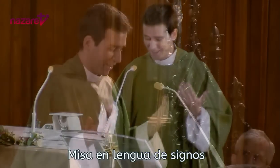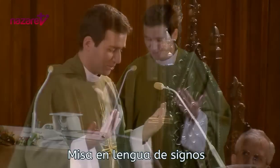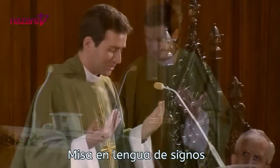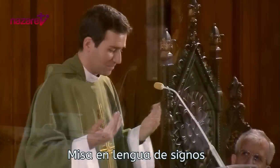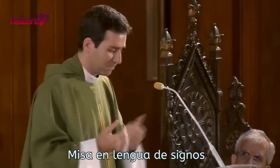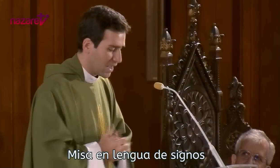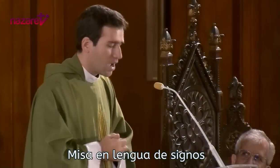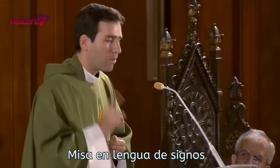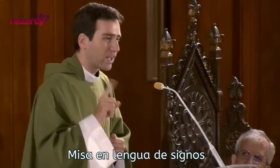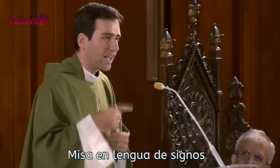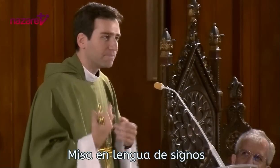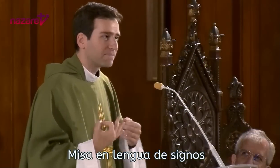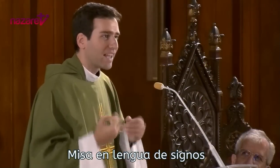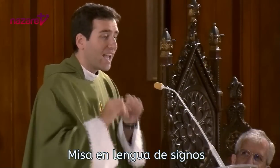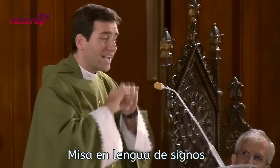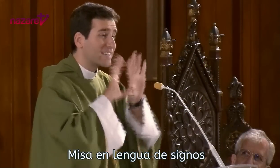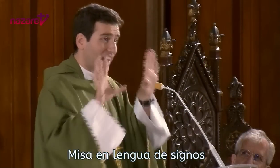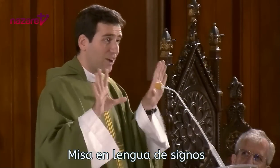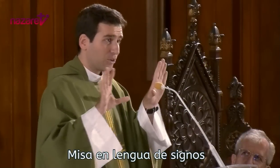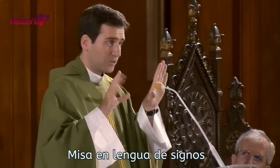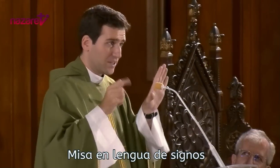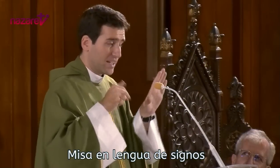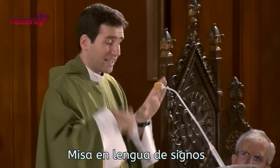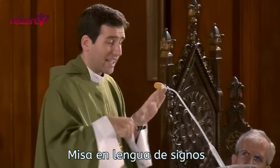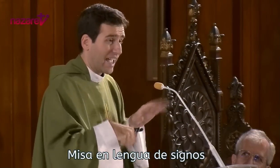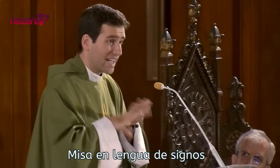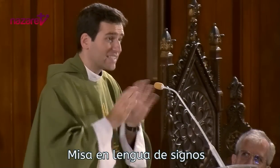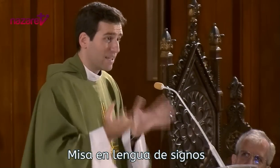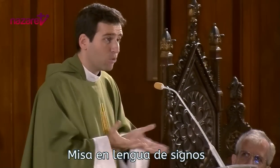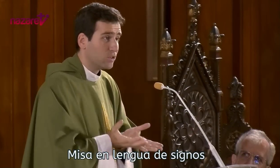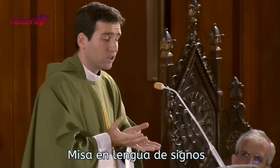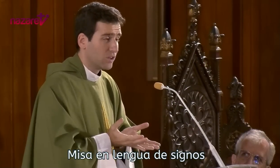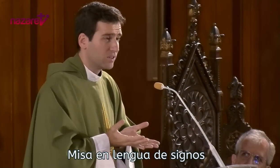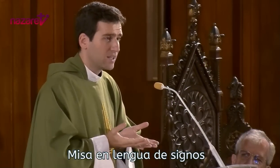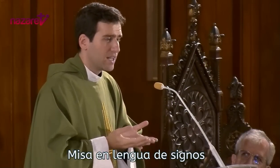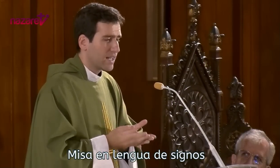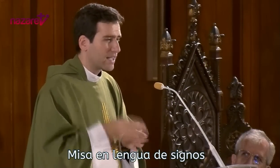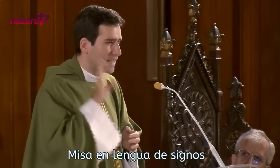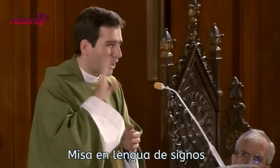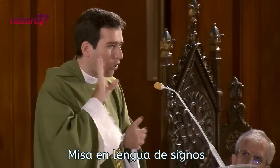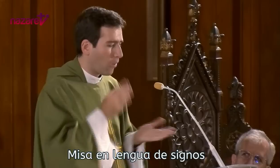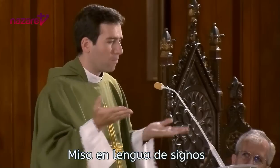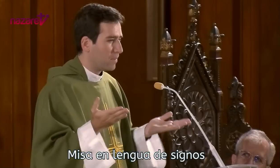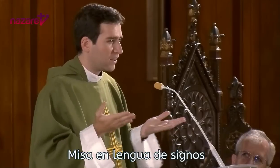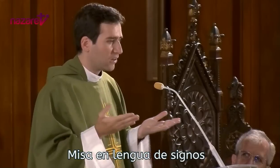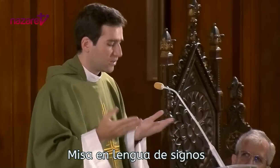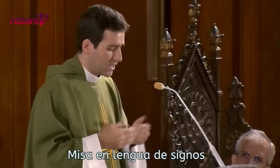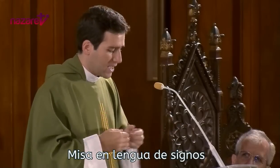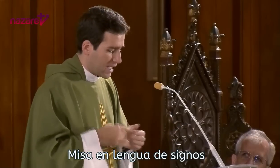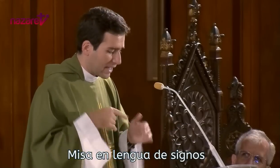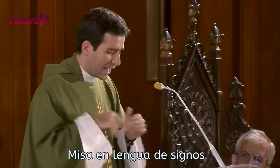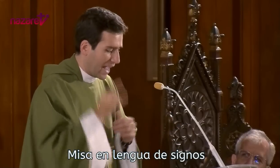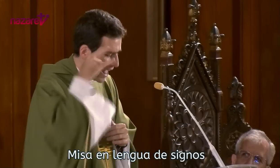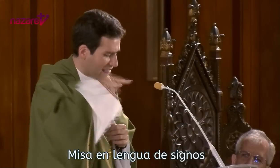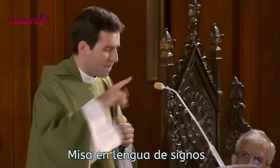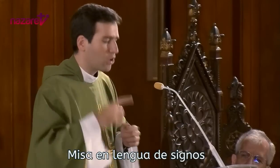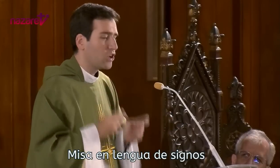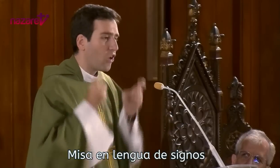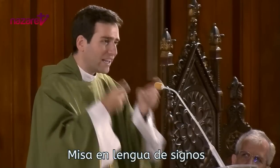Espabilados. Porque es claro que este mundo, que está corrompido, que el demonio